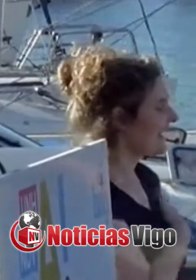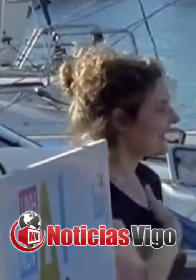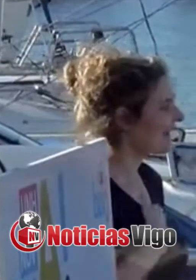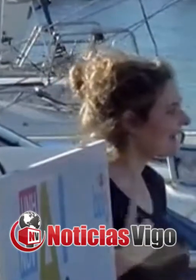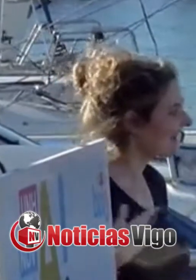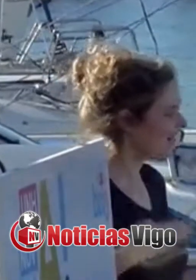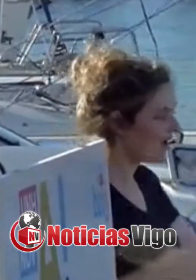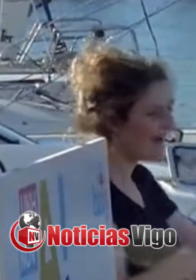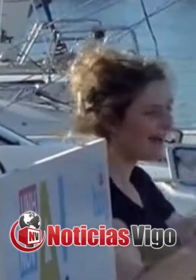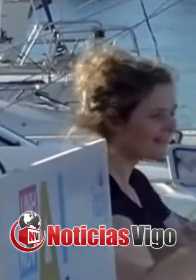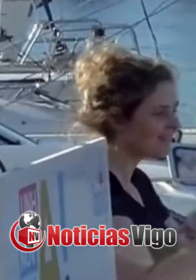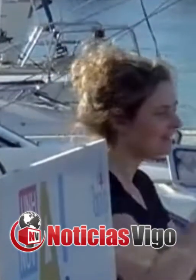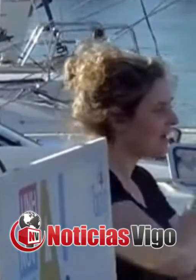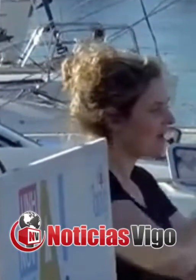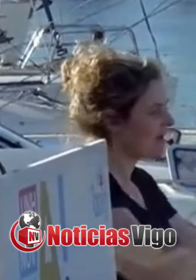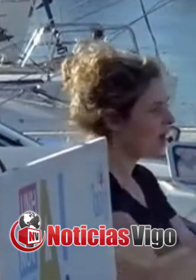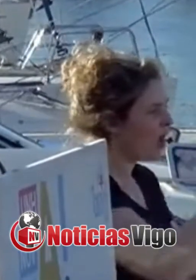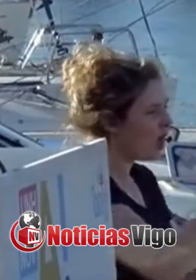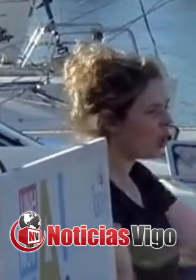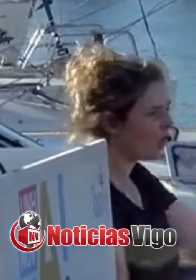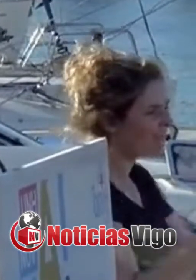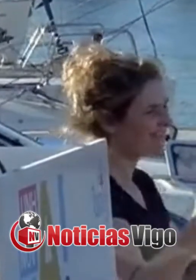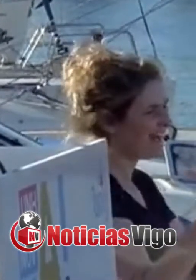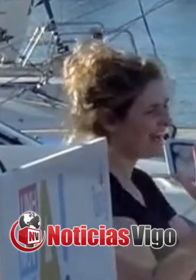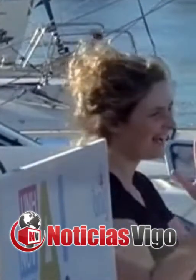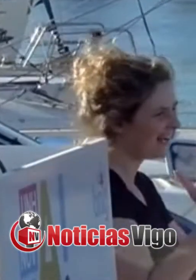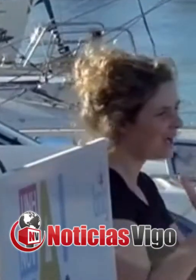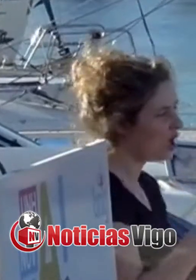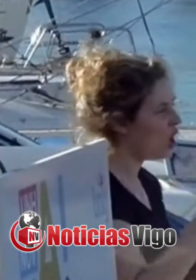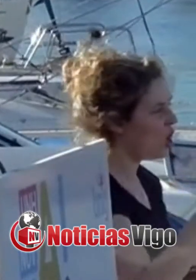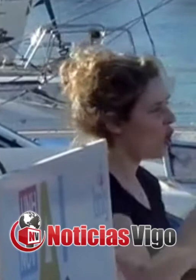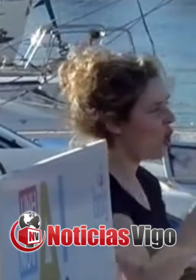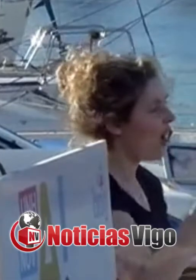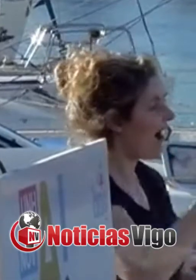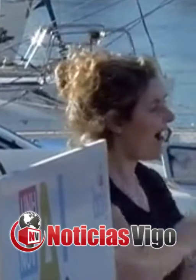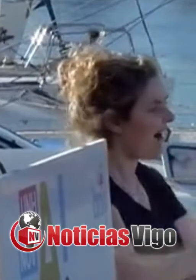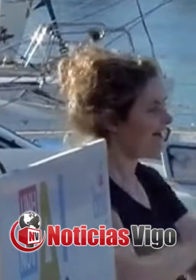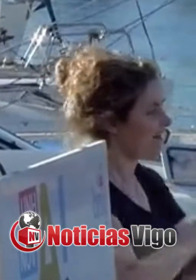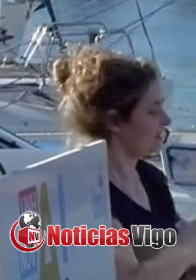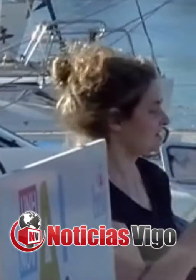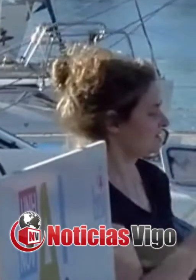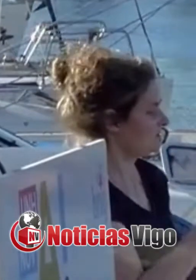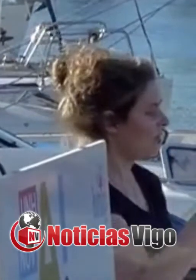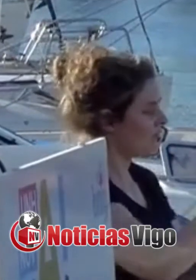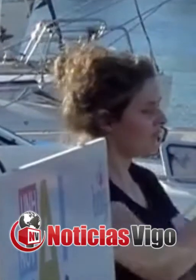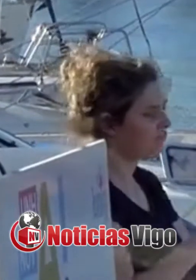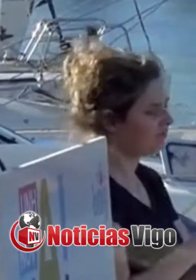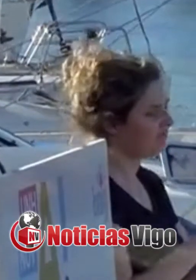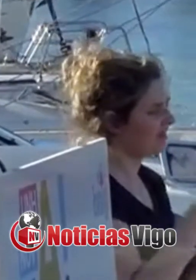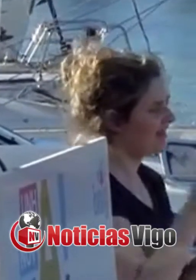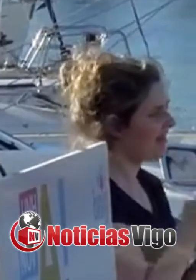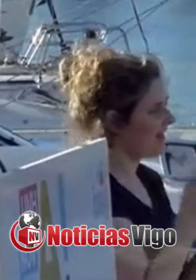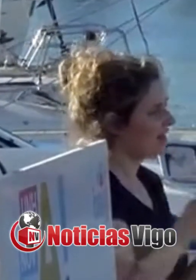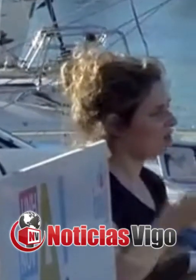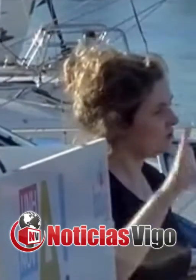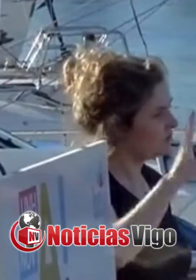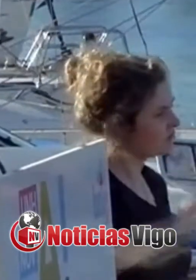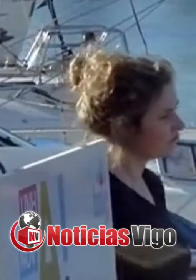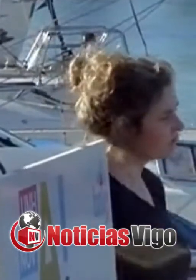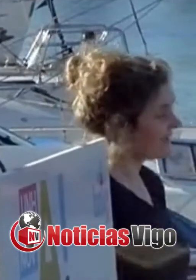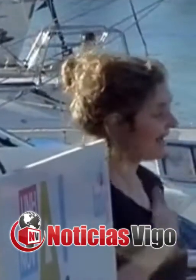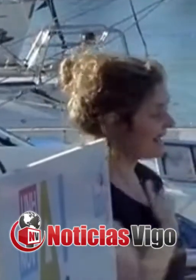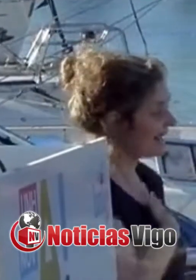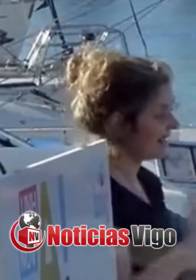entrar neste novo tempo competindo en calidade non en degradación de salarios. Queremos entrar neste novo tempo diversificando o